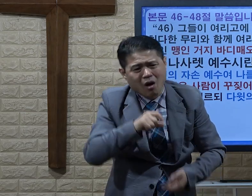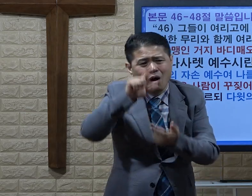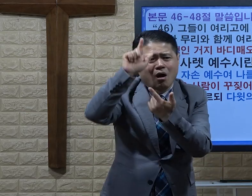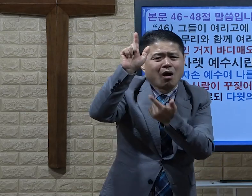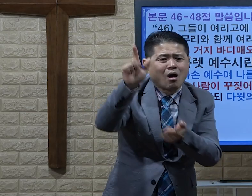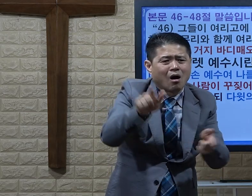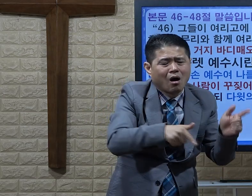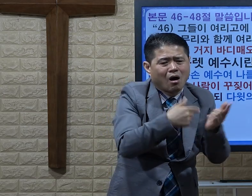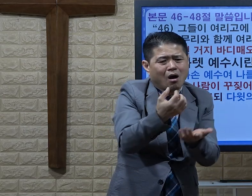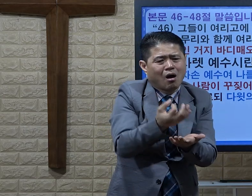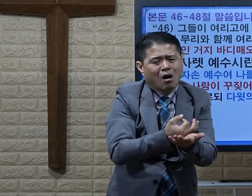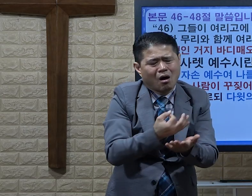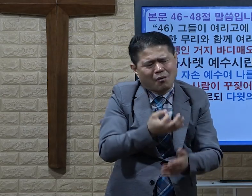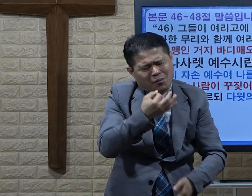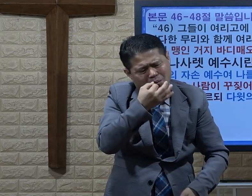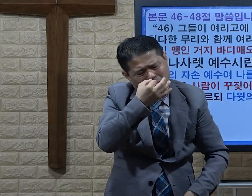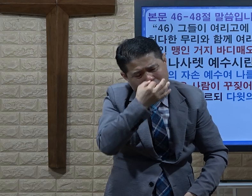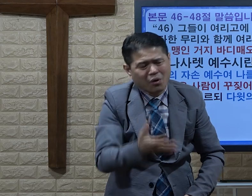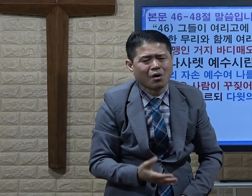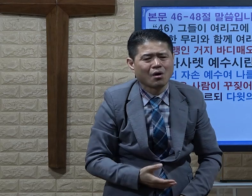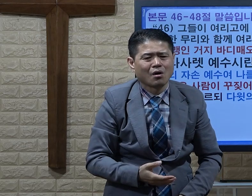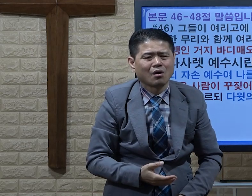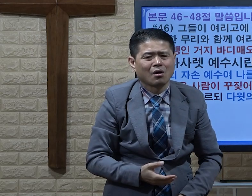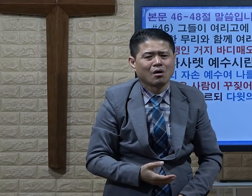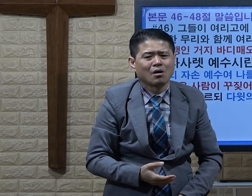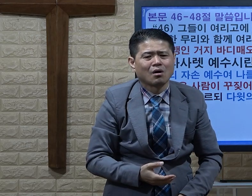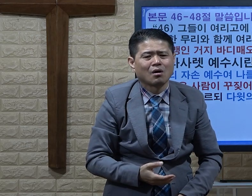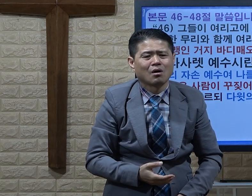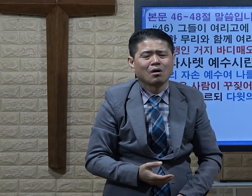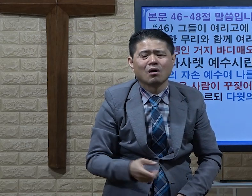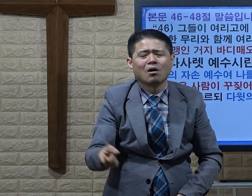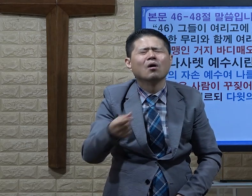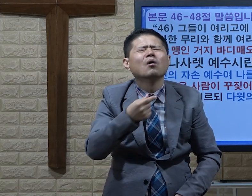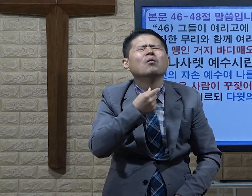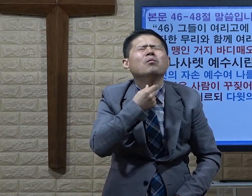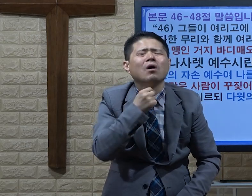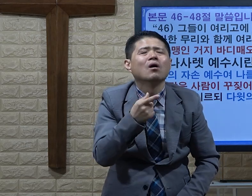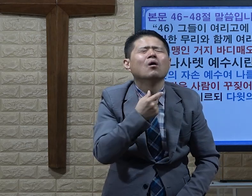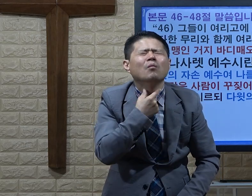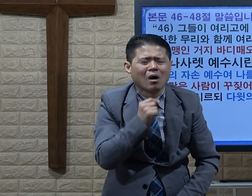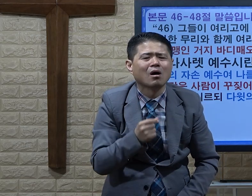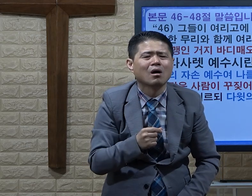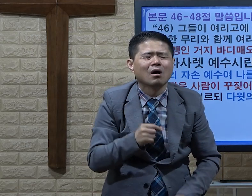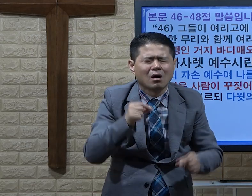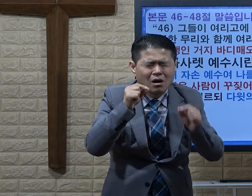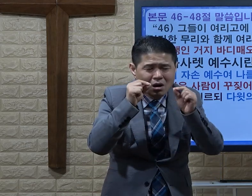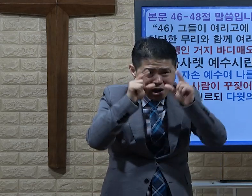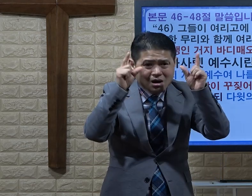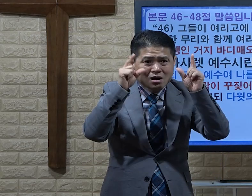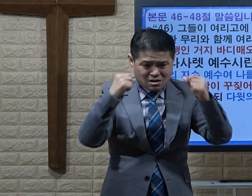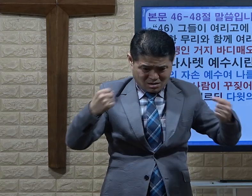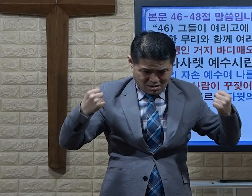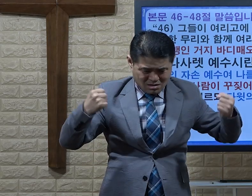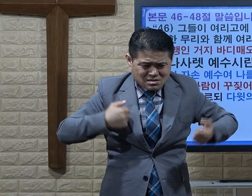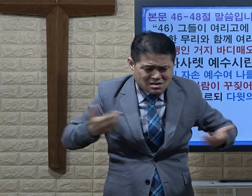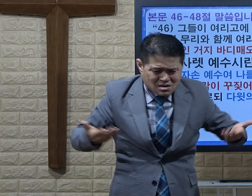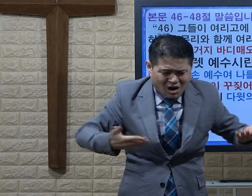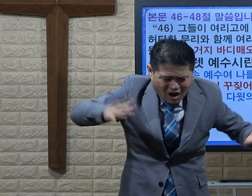어렵게도 음식을 먹을 수밖에 없을 정도로 힘들었습니다. 그들이 간절히 원하는 것은 정말 내가